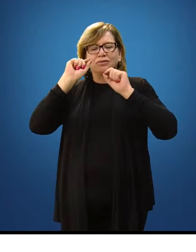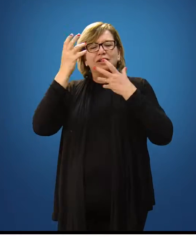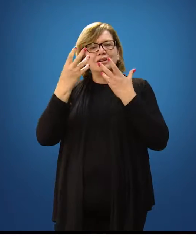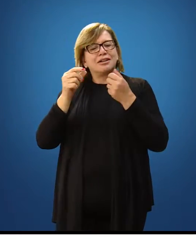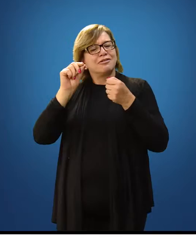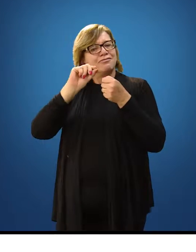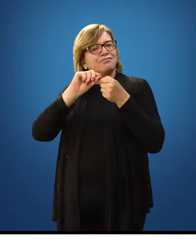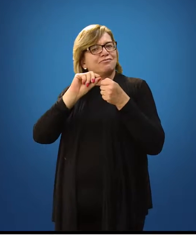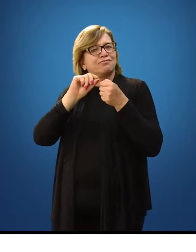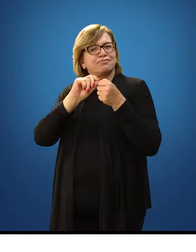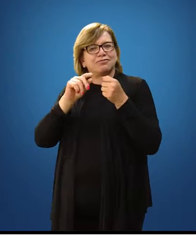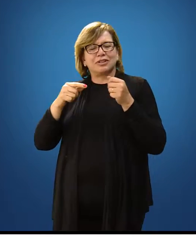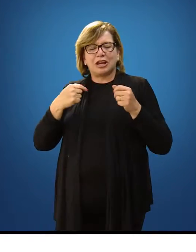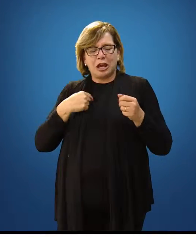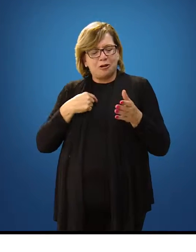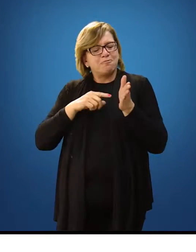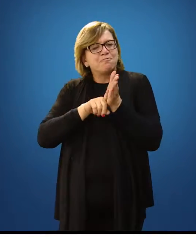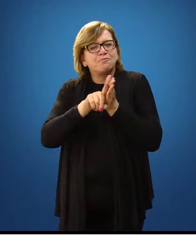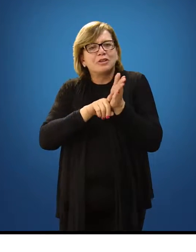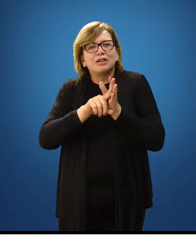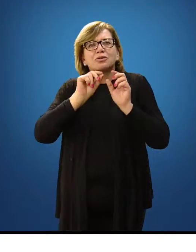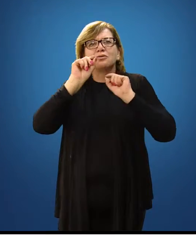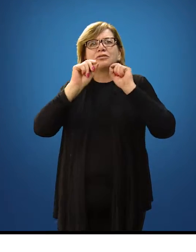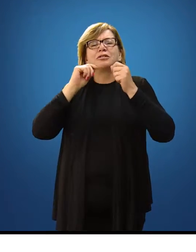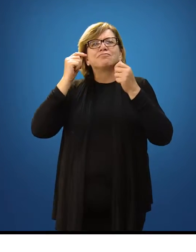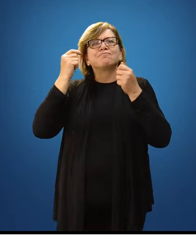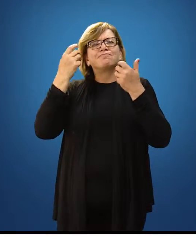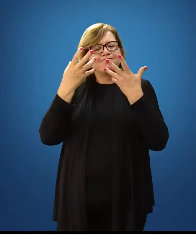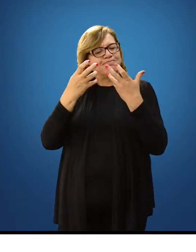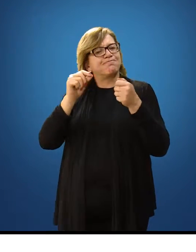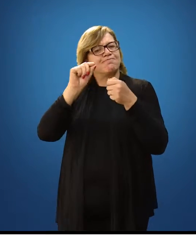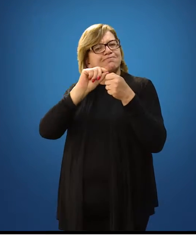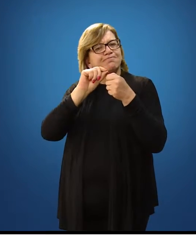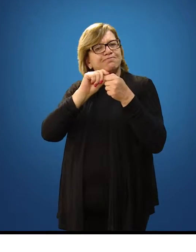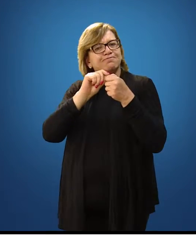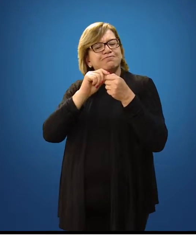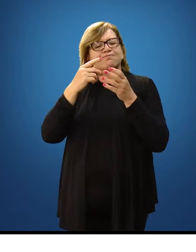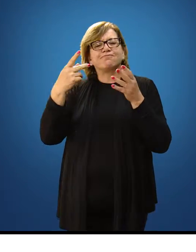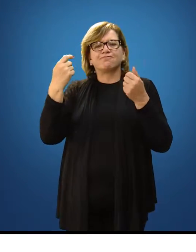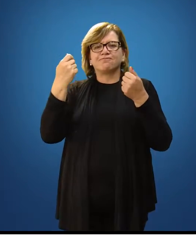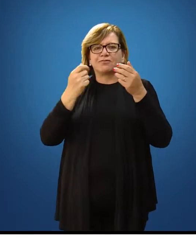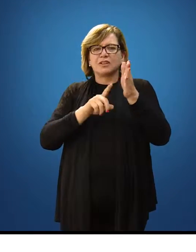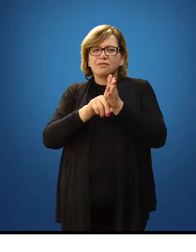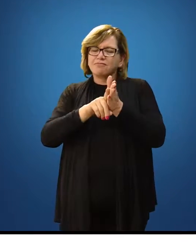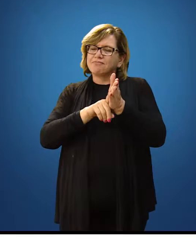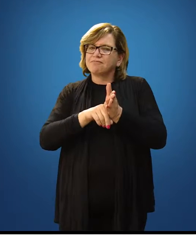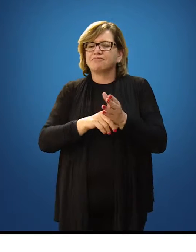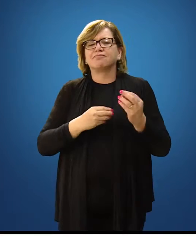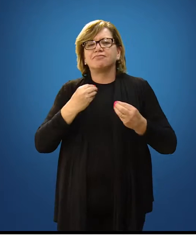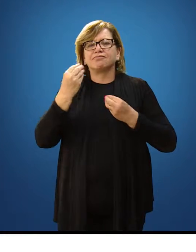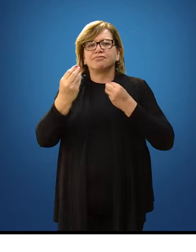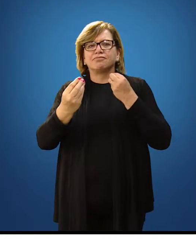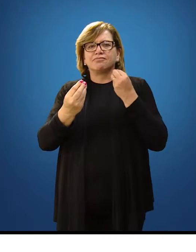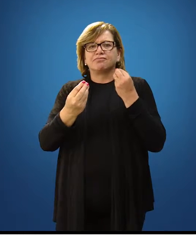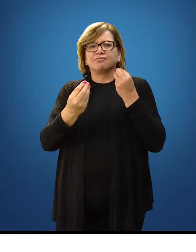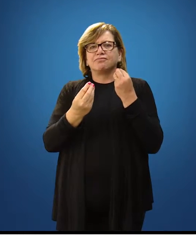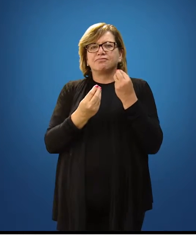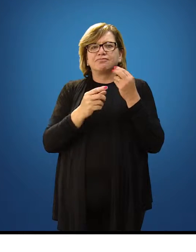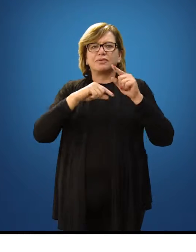enquanto pesquisador de um determinado tema dentro de uma determinada área de pesquisa.